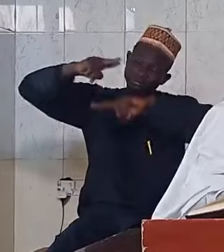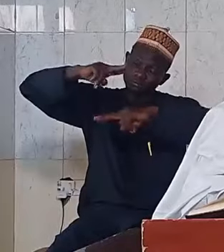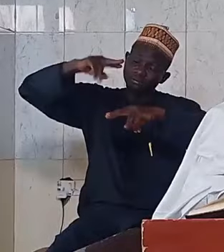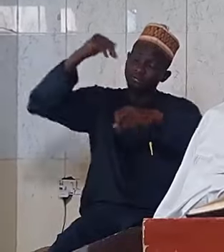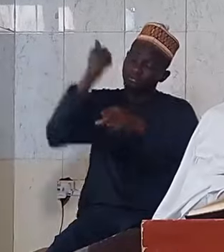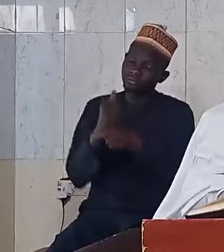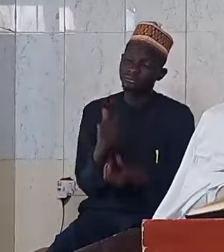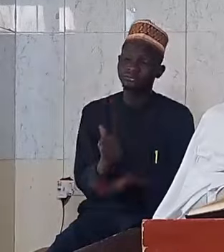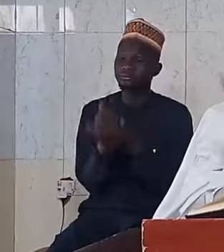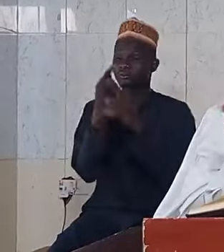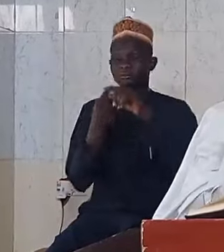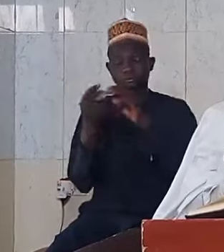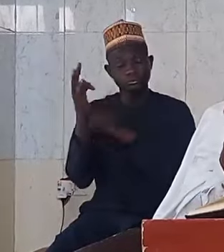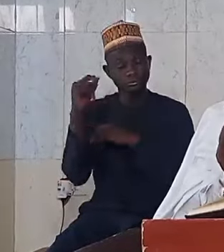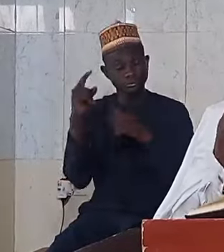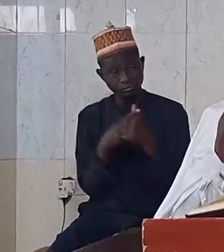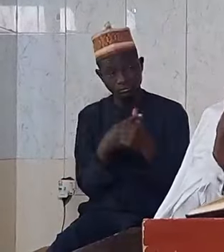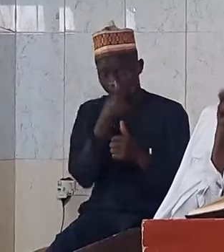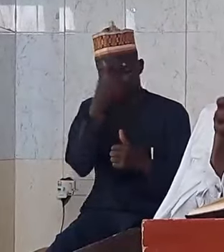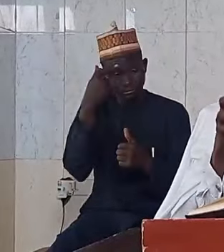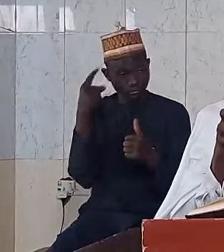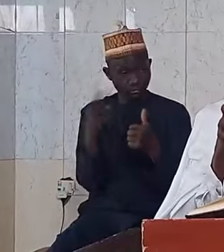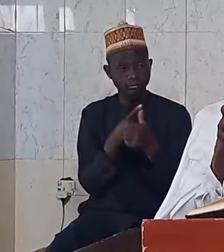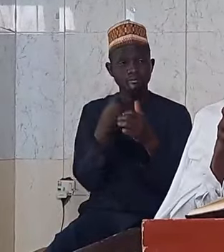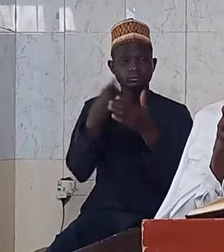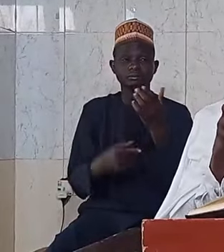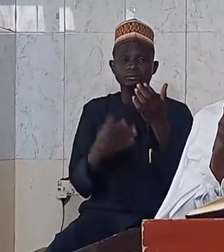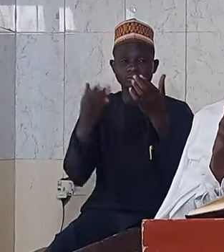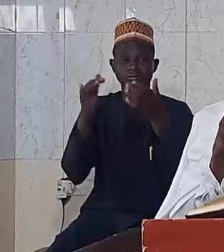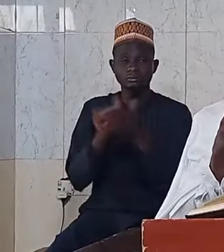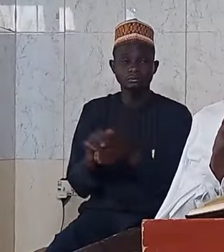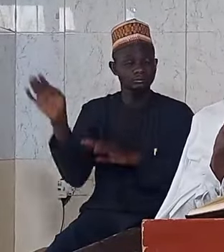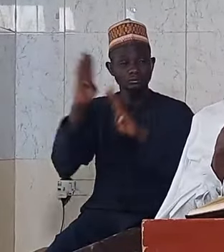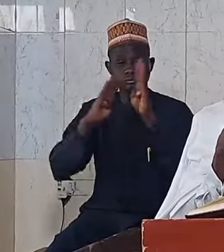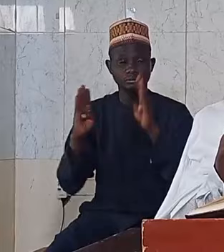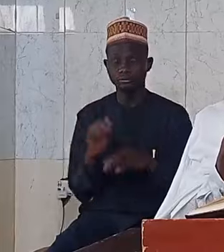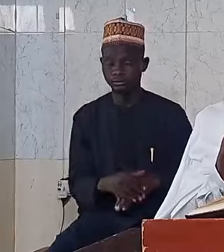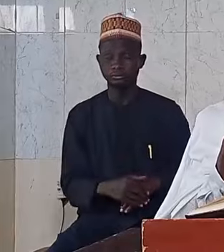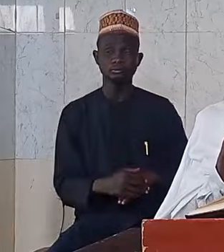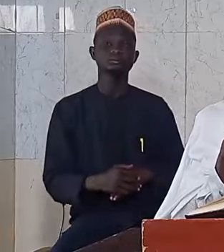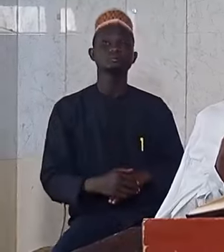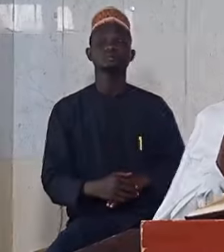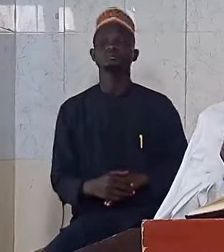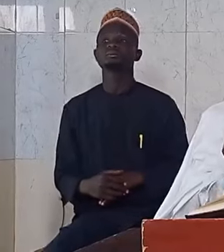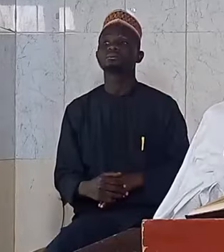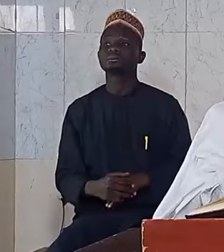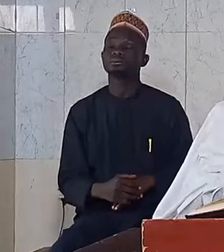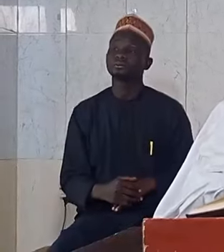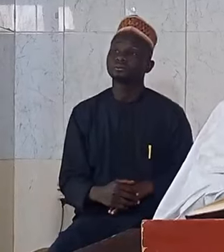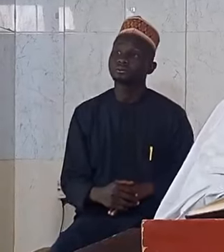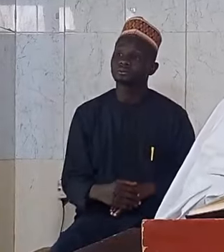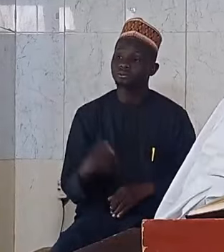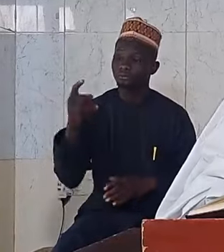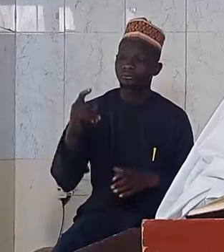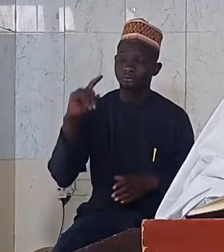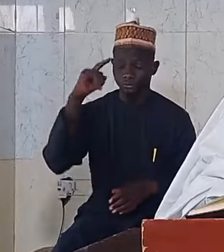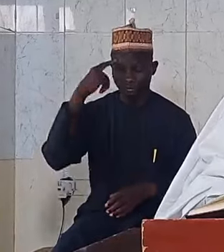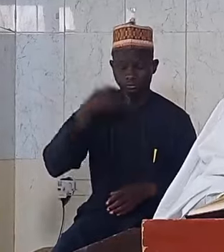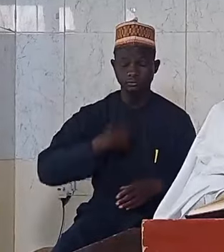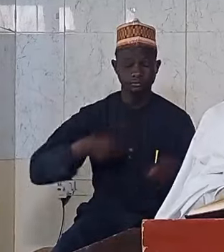taimako ko na farko kenan domin shine babban abin da kuke nema a lokacin da ake cikin halin yaki yawwa kuna da